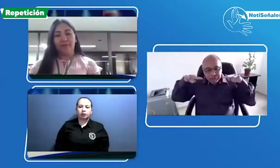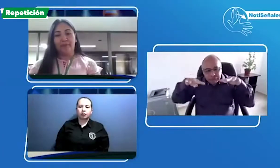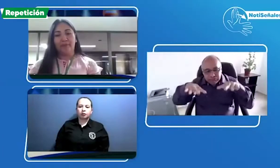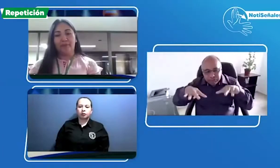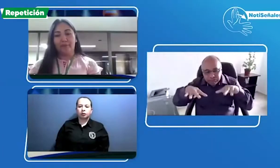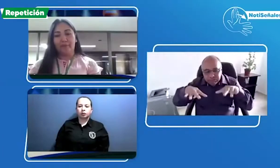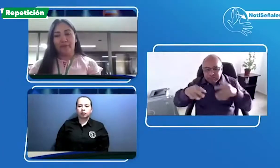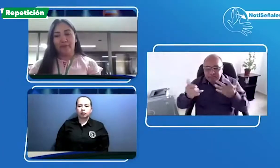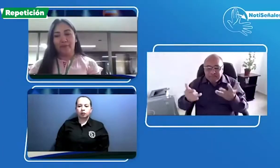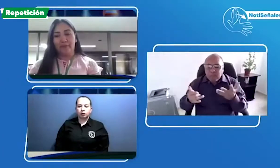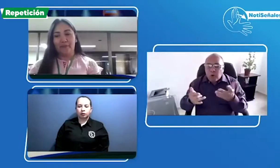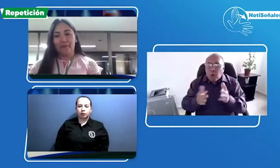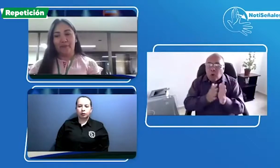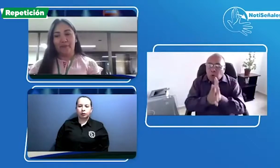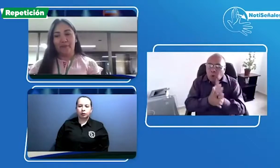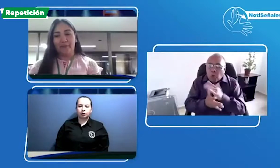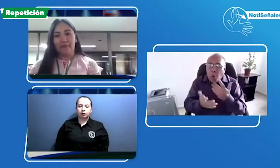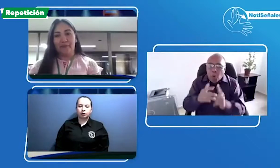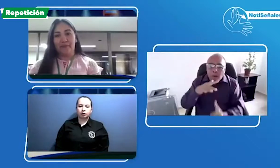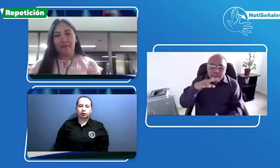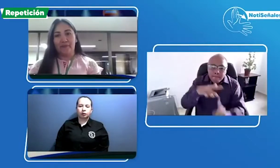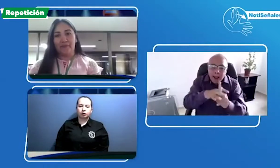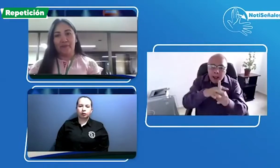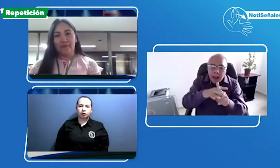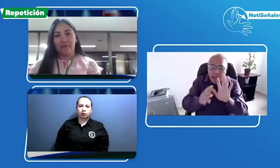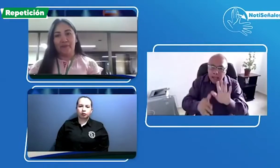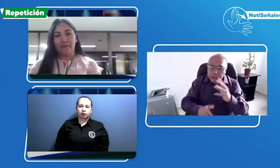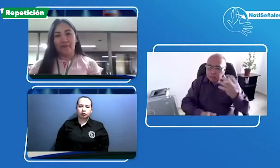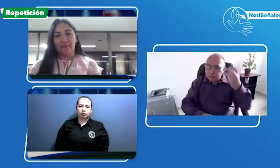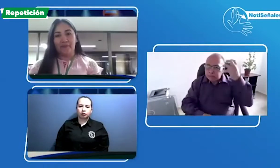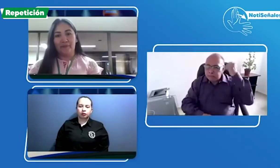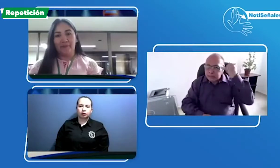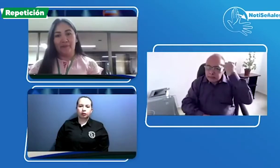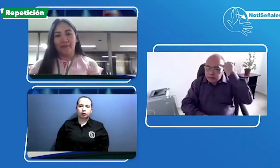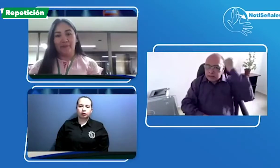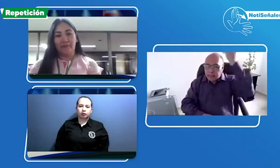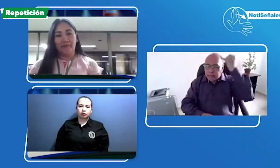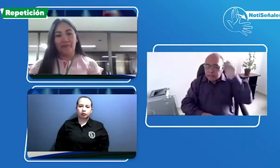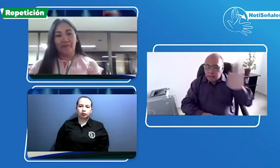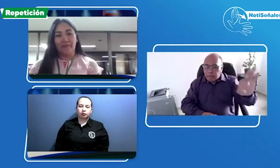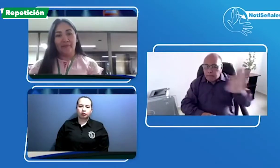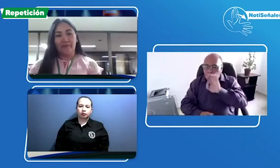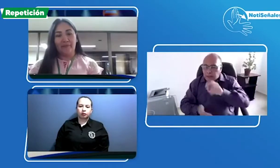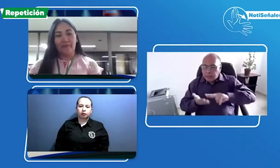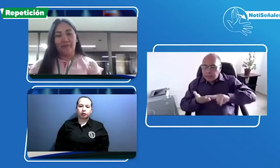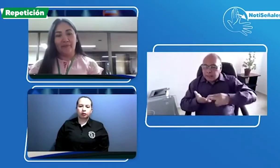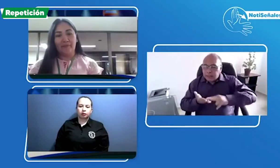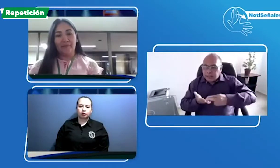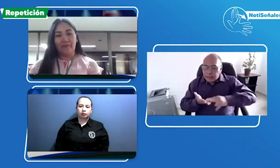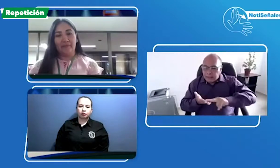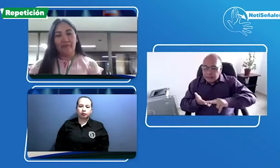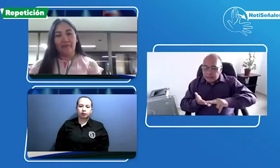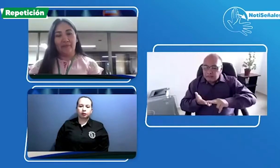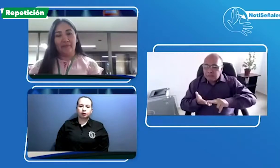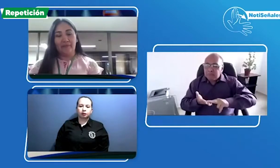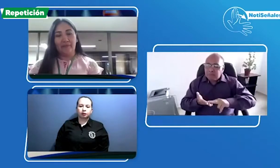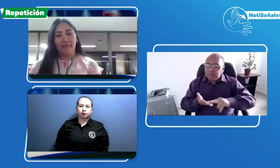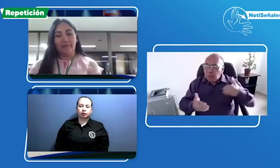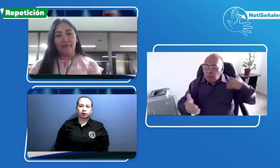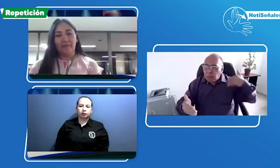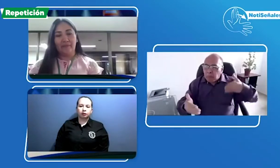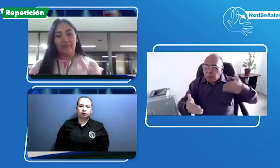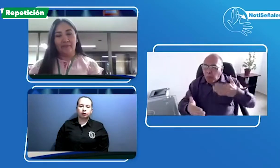Me encantaría o pues nos gustaría a todos quienes estamos conectados, estamos viendo cómo surge, conocer